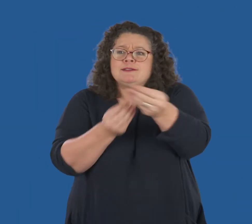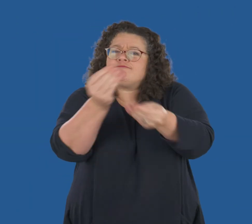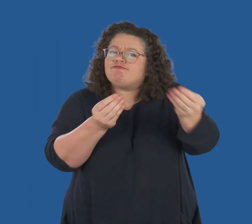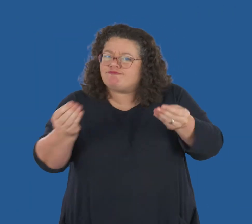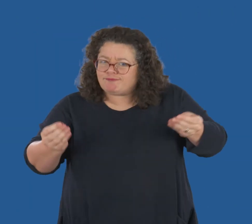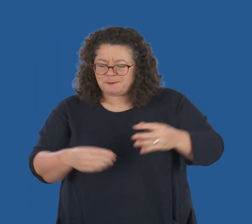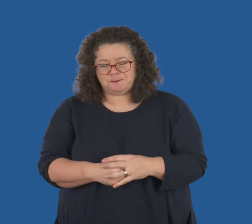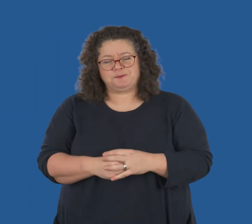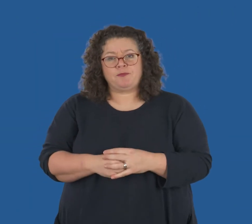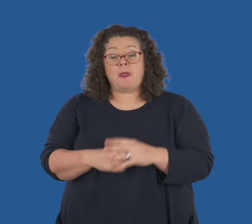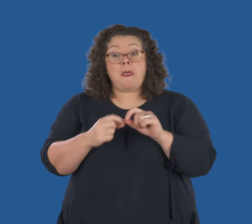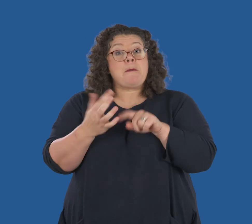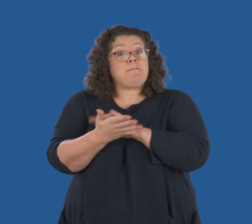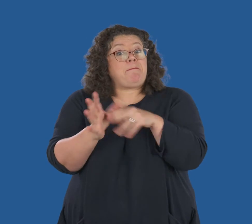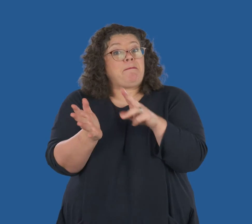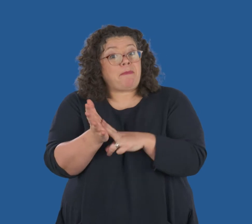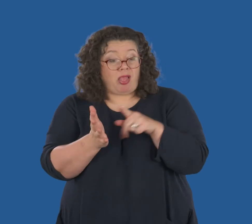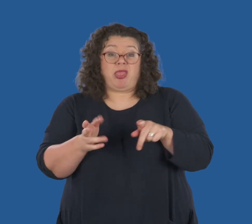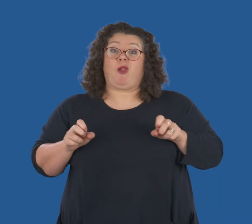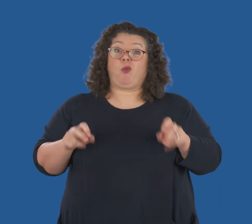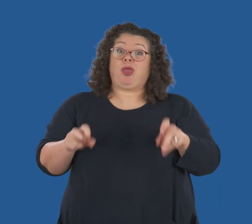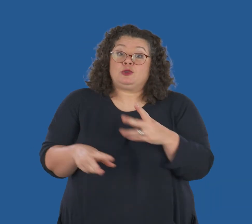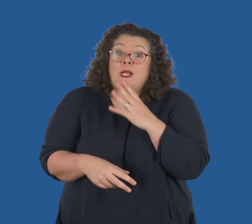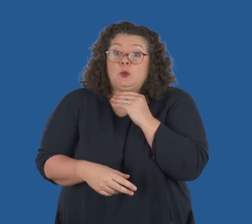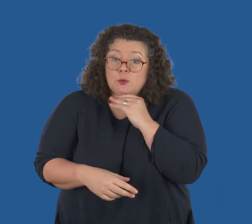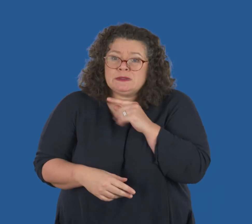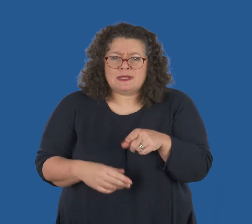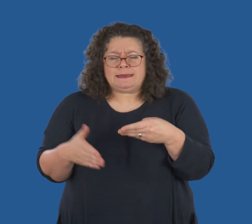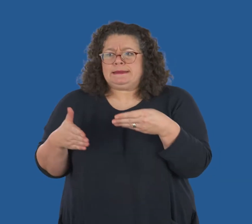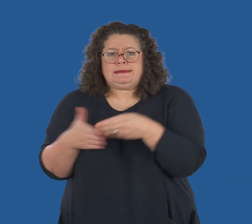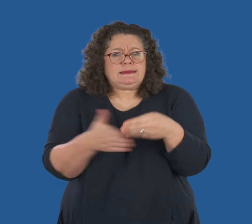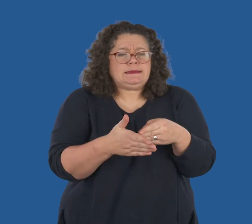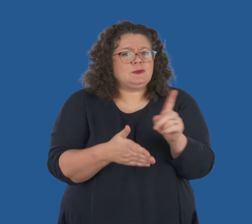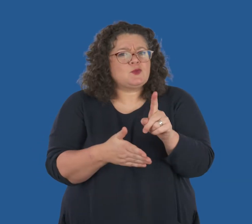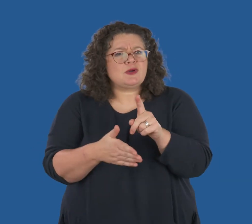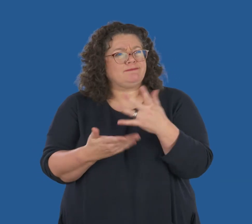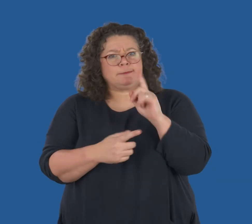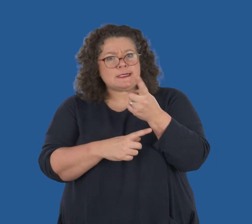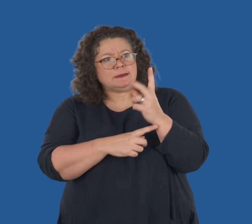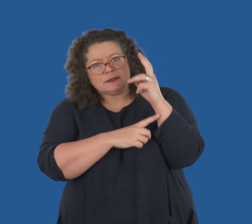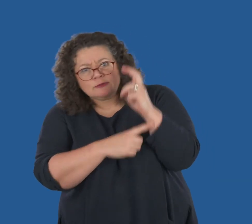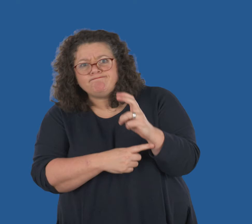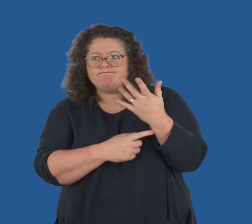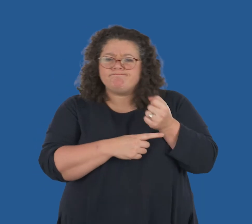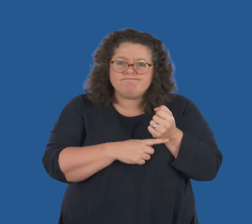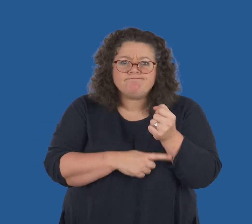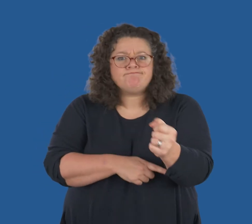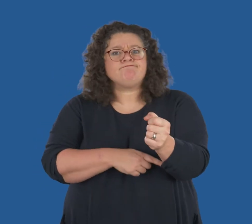Mae Bethan yn defnyddio cadw'r olwyn ac yn wynebu rwystrau o ran cludiant i fynd o gwmpas ei ward i ganfasio